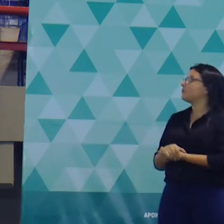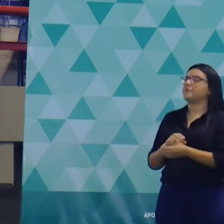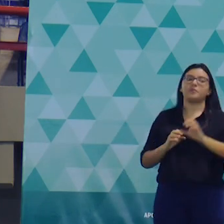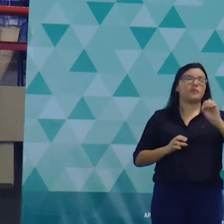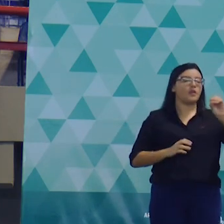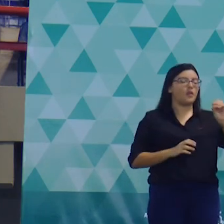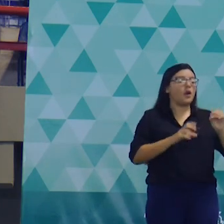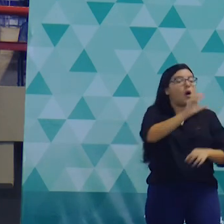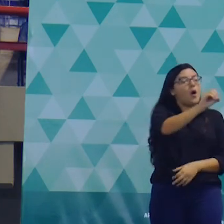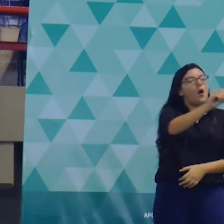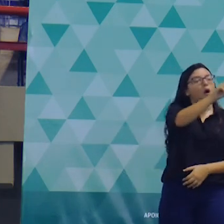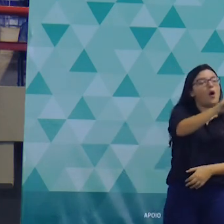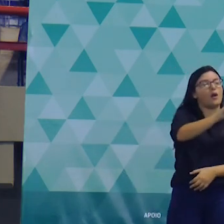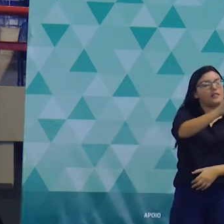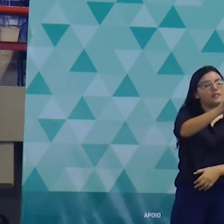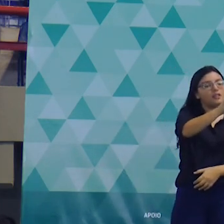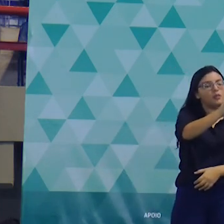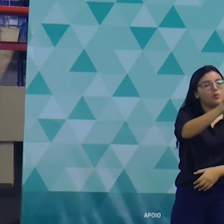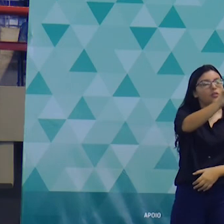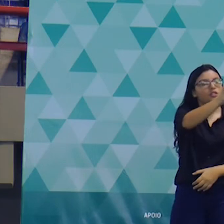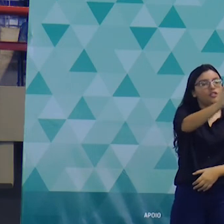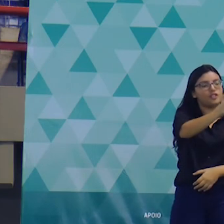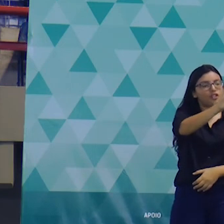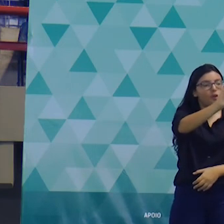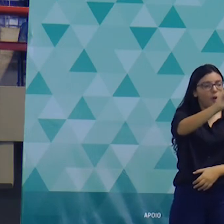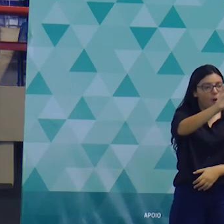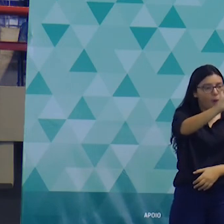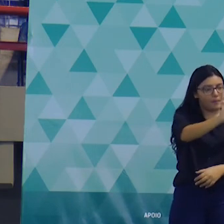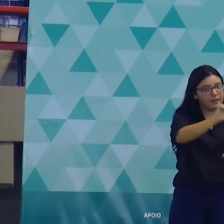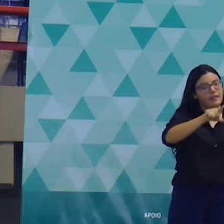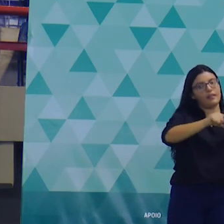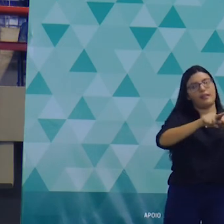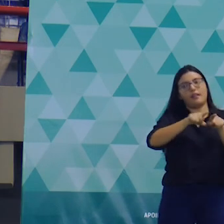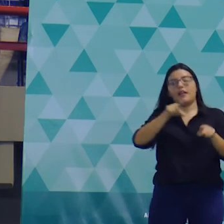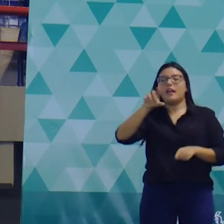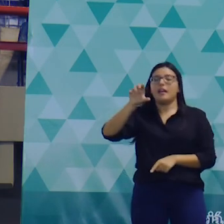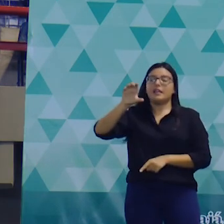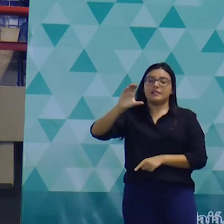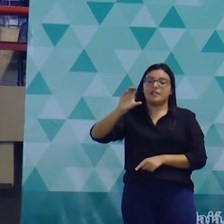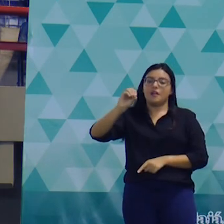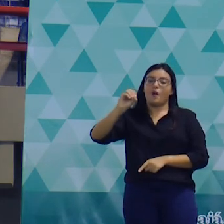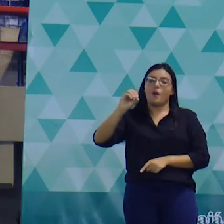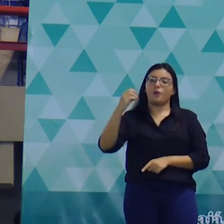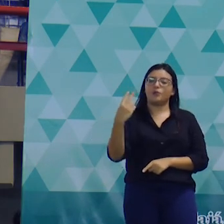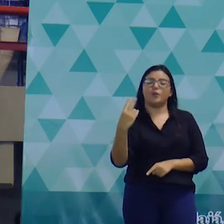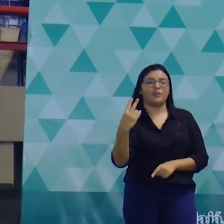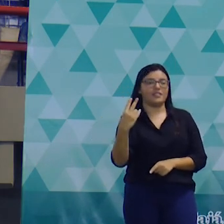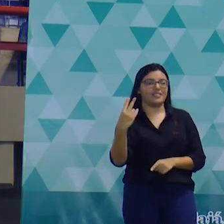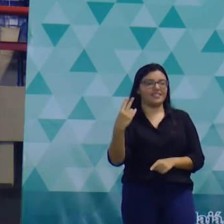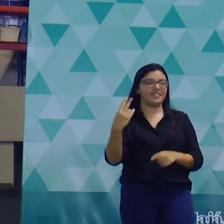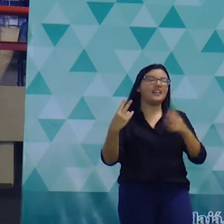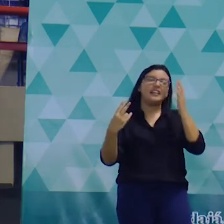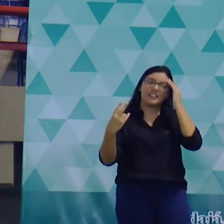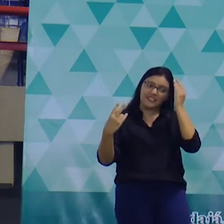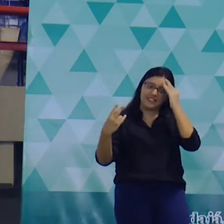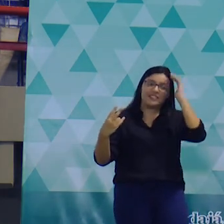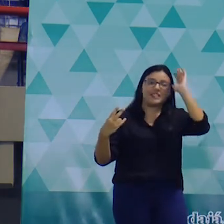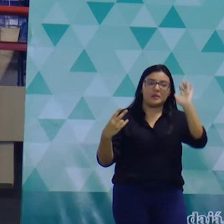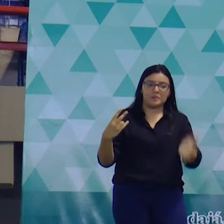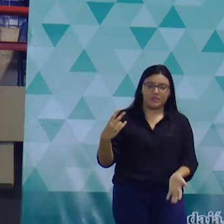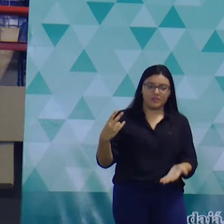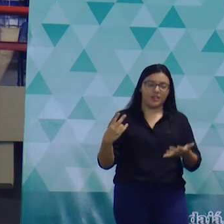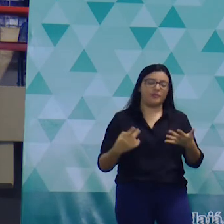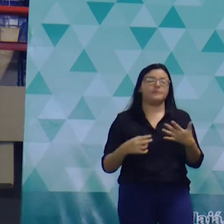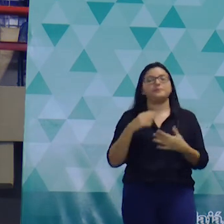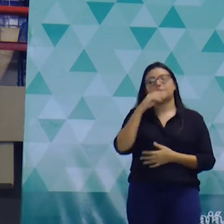de cobre, está ali ele, e o CO2. Os dois envolvidos são aqueles que a informação é dada e que a